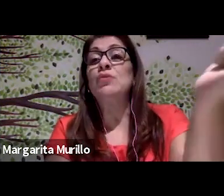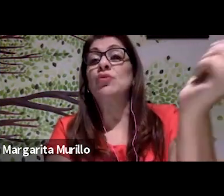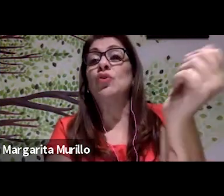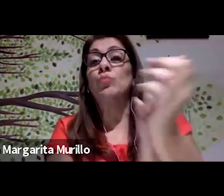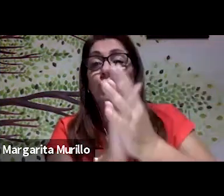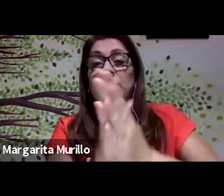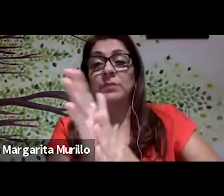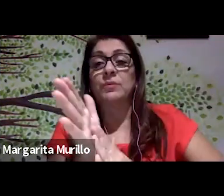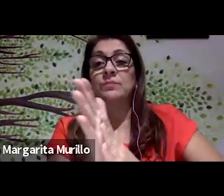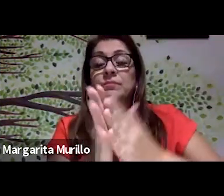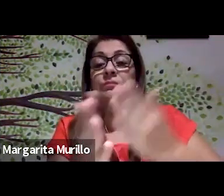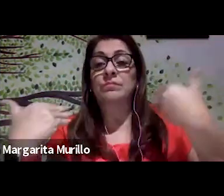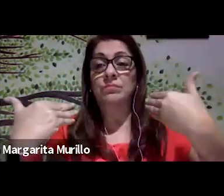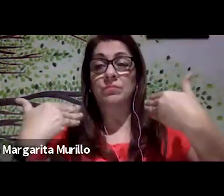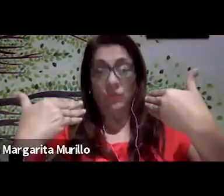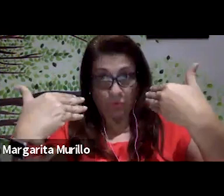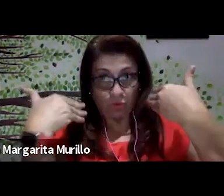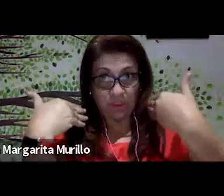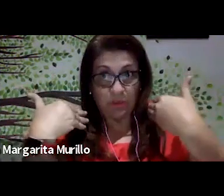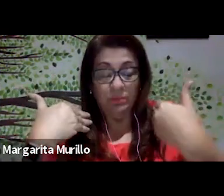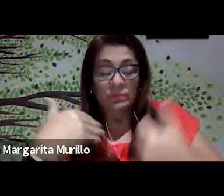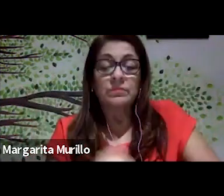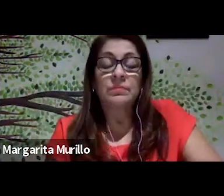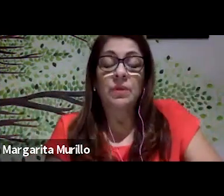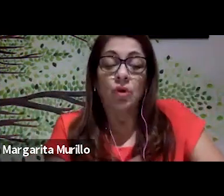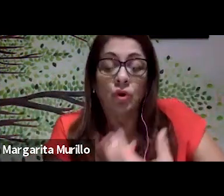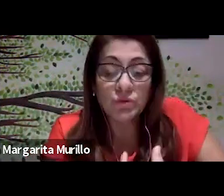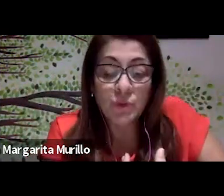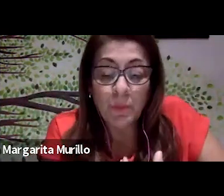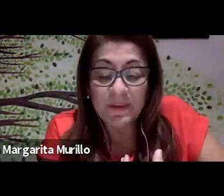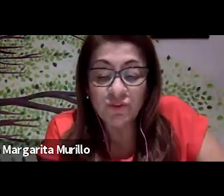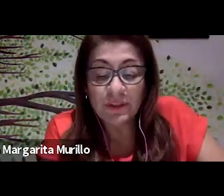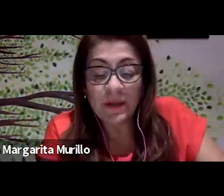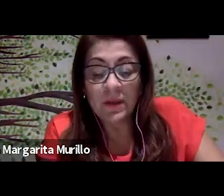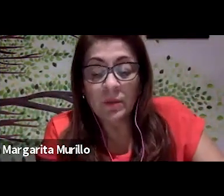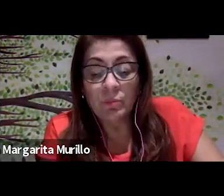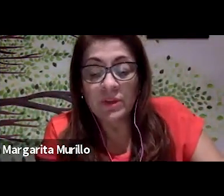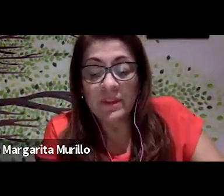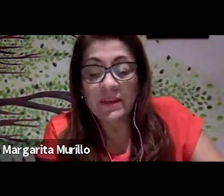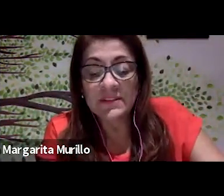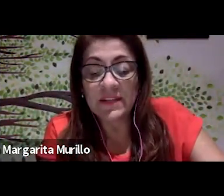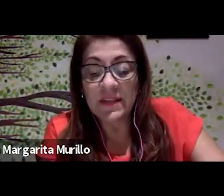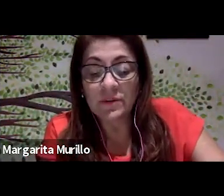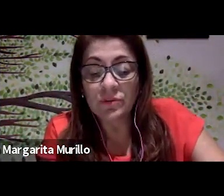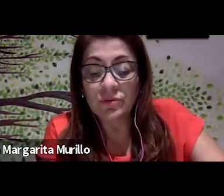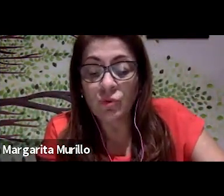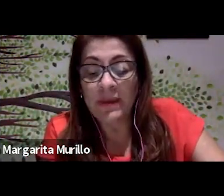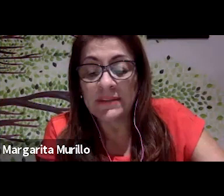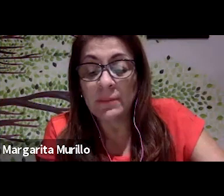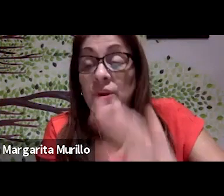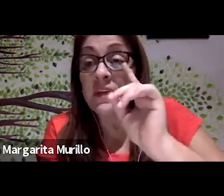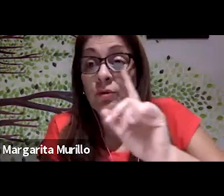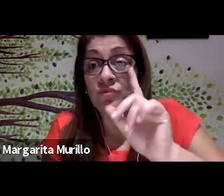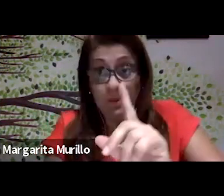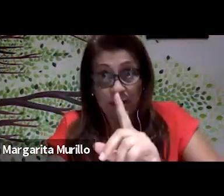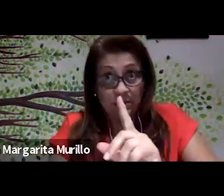el vínculo con vos mismo contigo con vos como persona Porque dejas de tomar